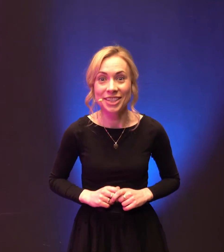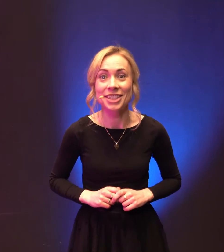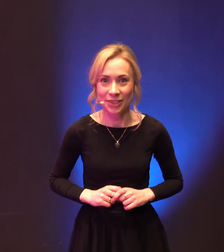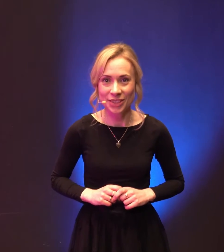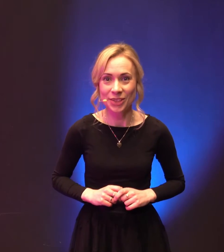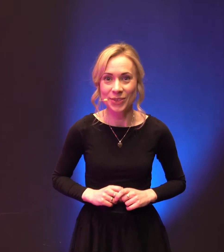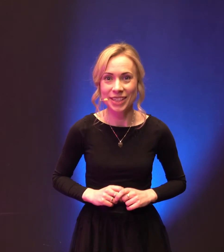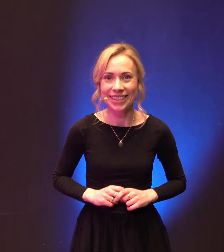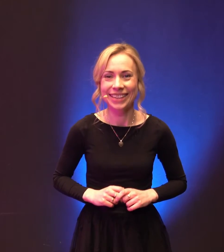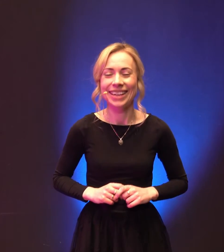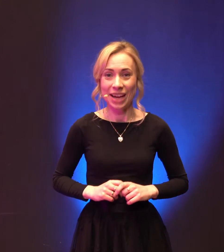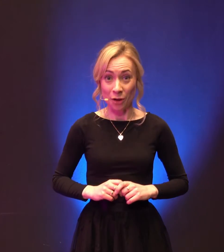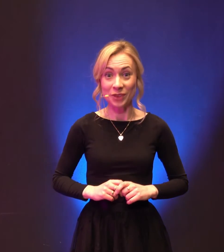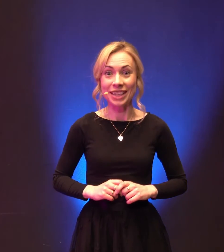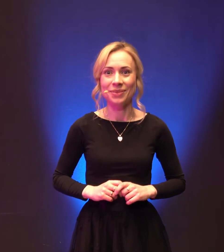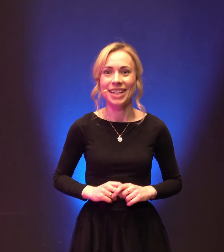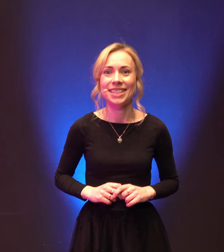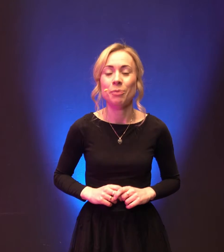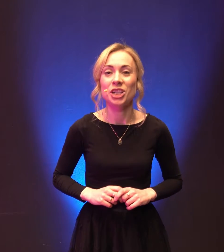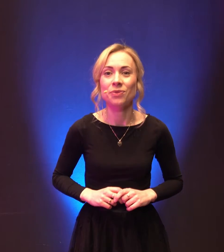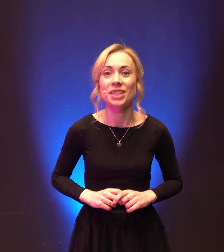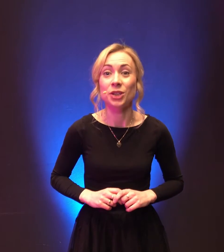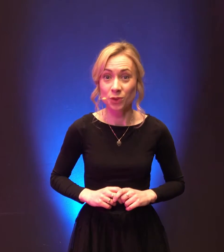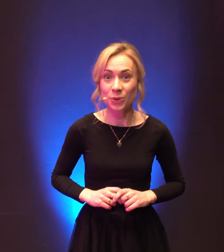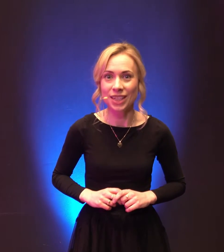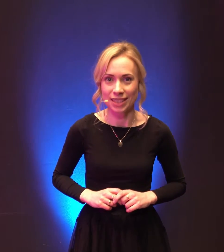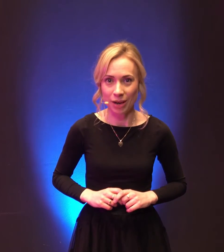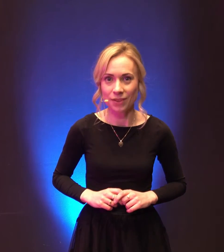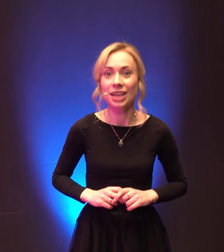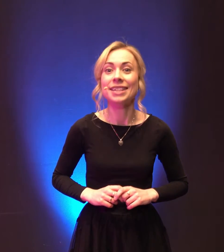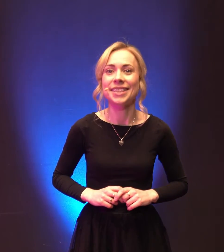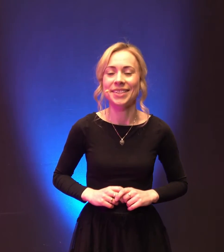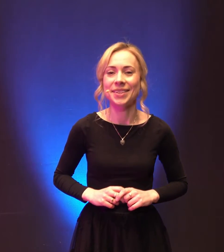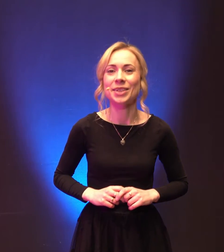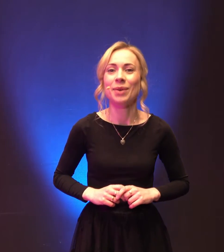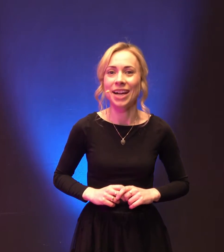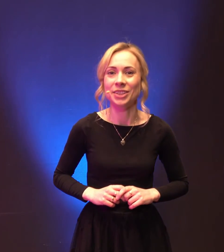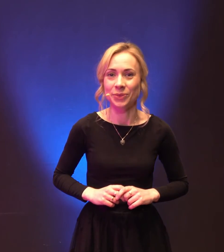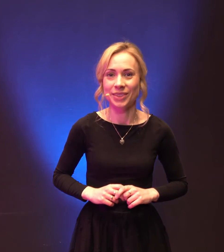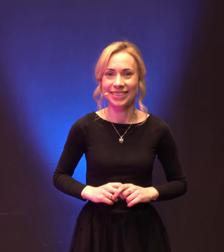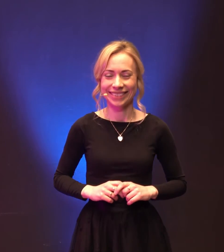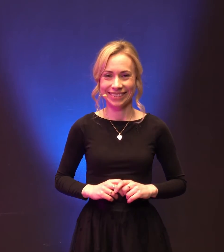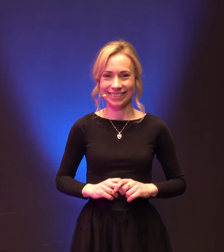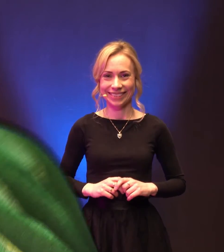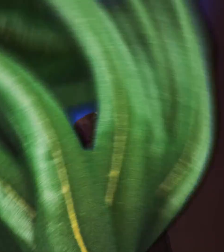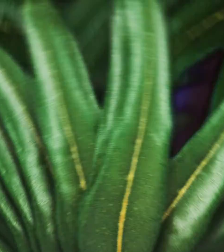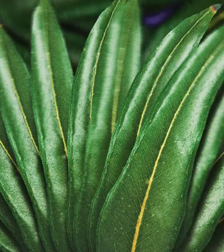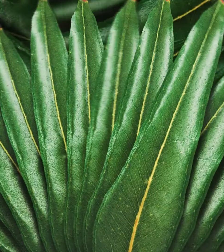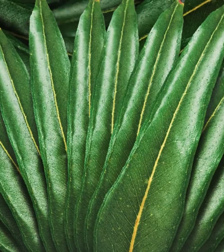Rozgrzaliście rączki i nóżki? W takim razie zapraszam Was do wspólnej zabawy z sensorką Aliną.